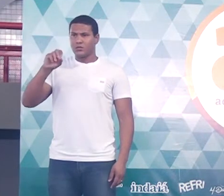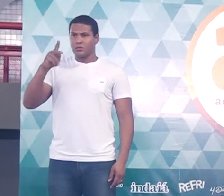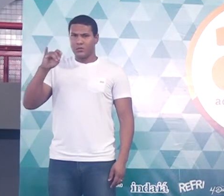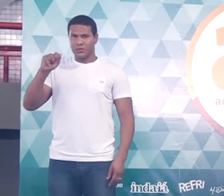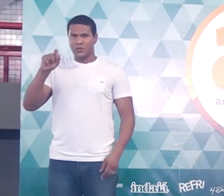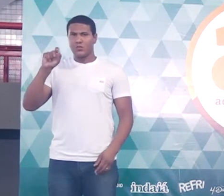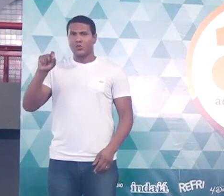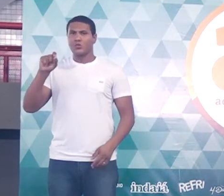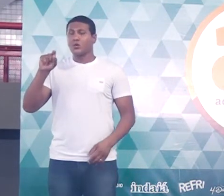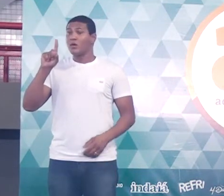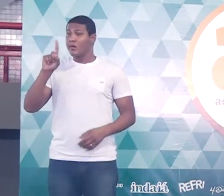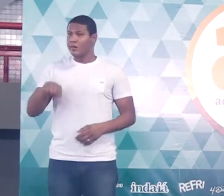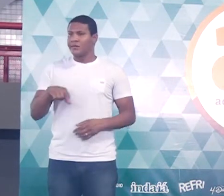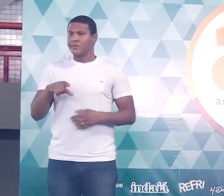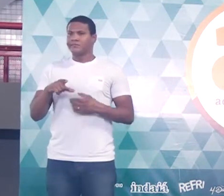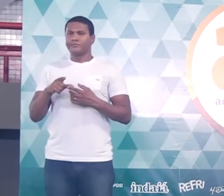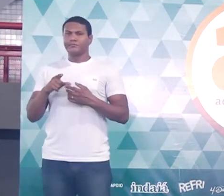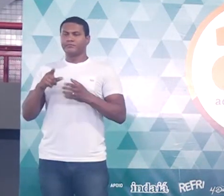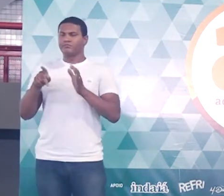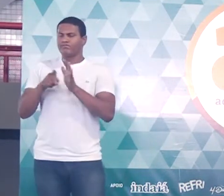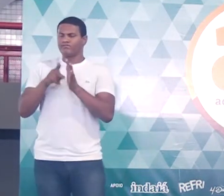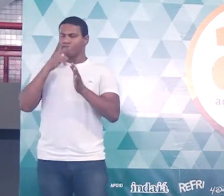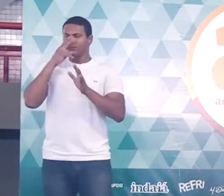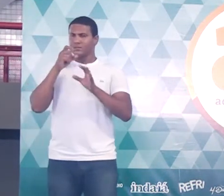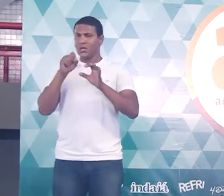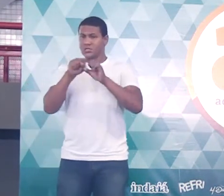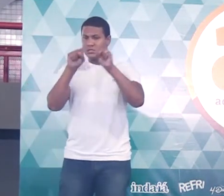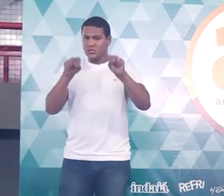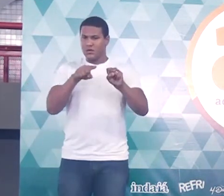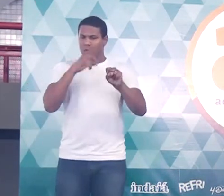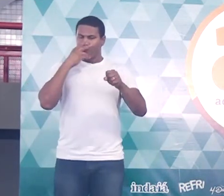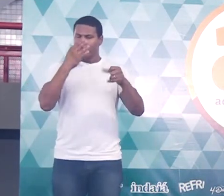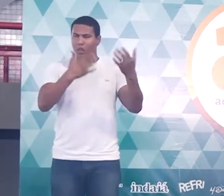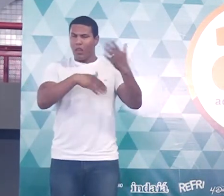Entropia é o grau de desordem de um sistema. Quanto mais